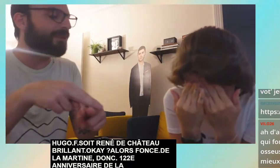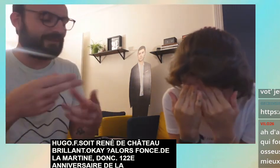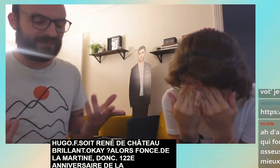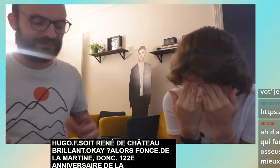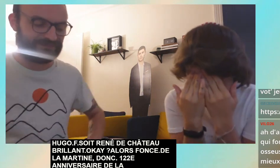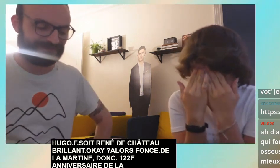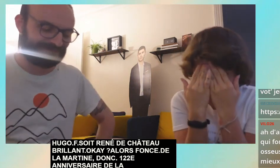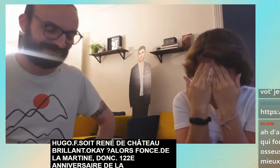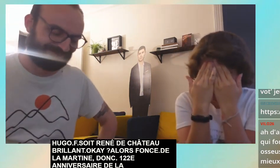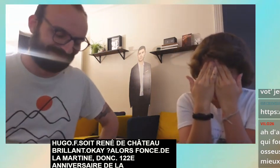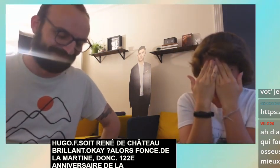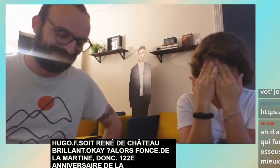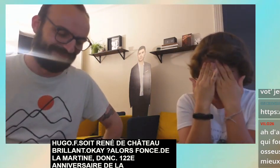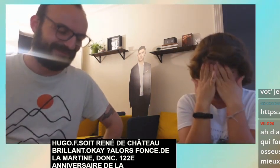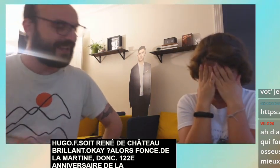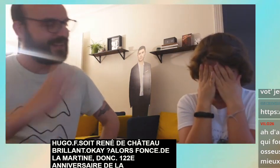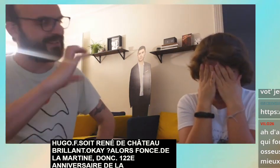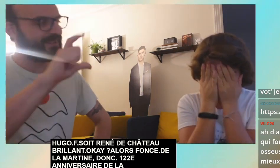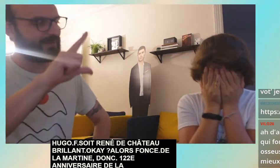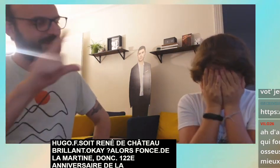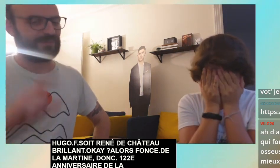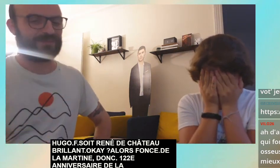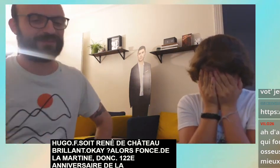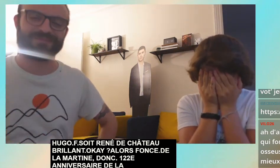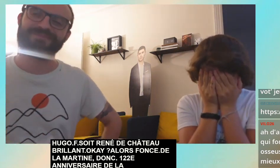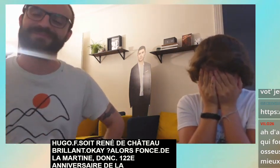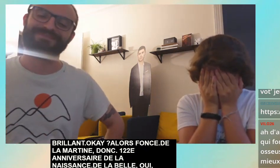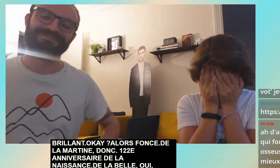mort. 122. 122.